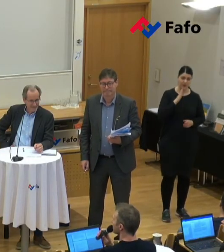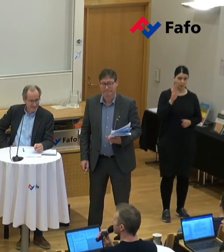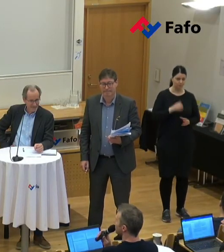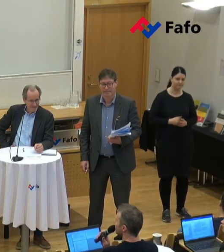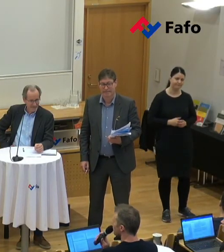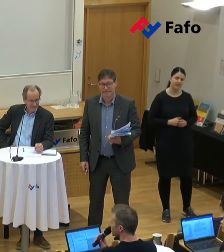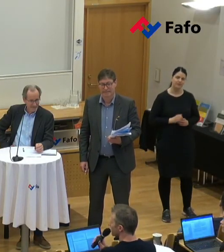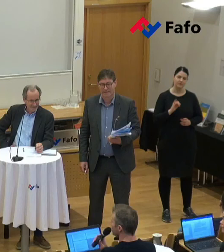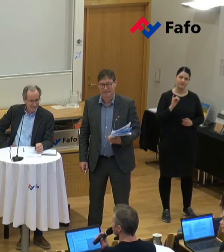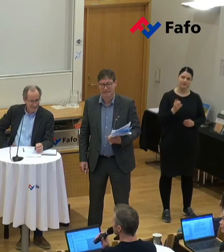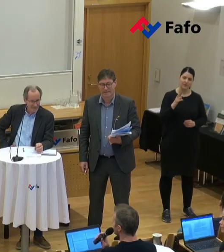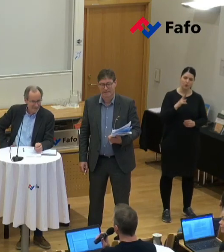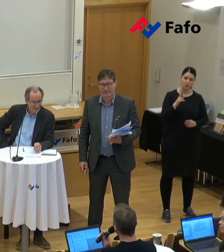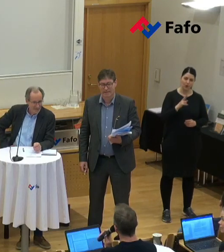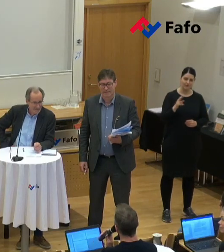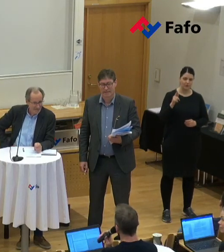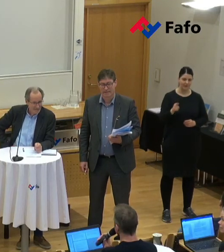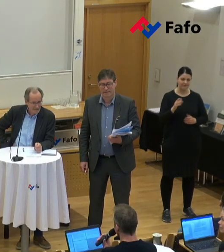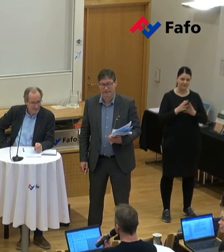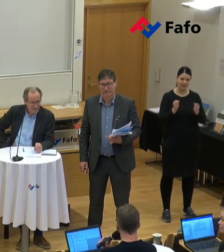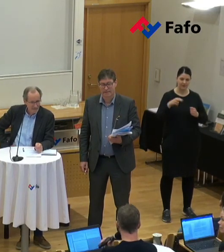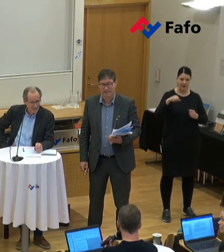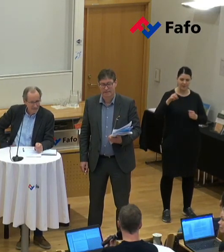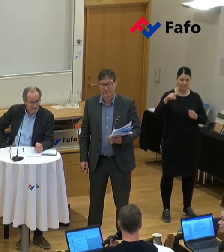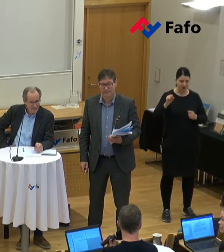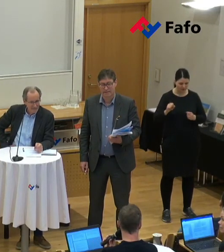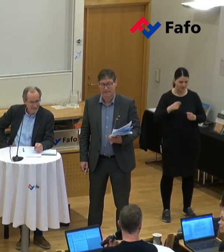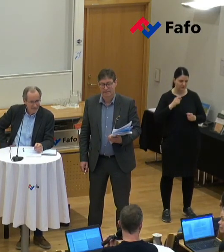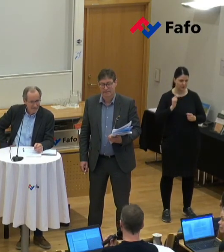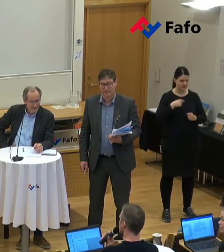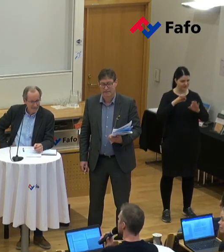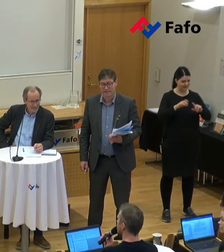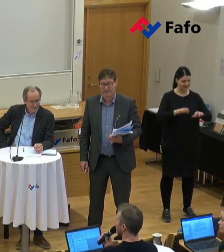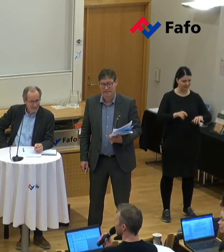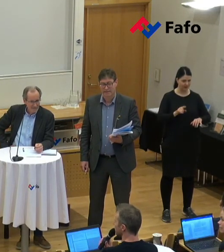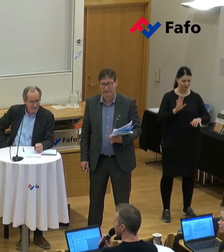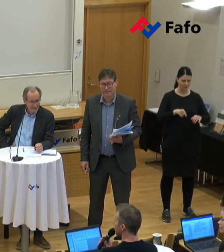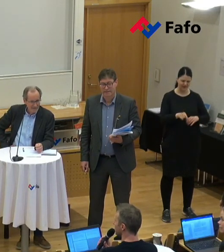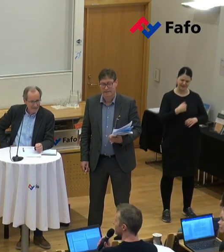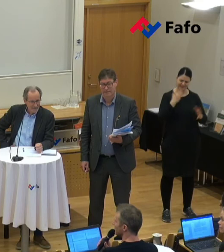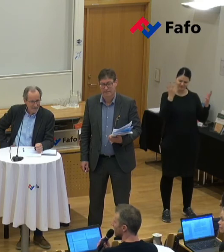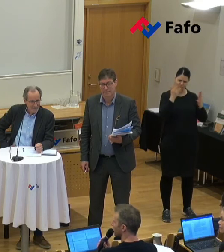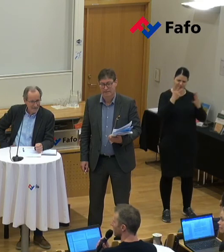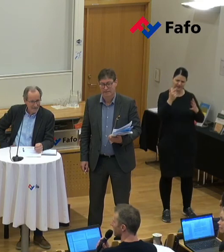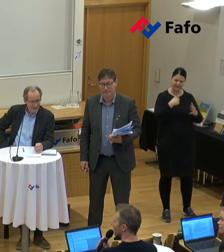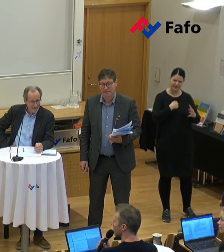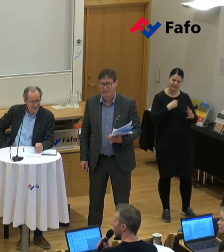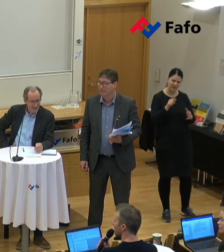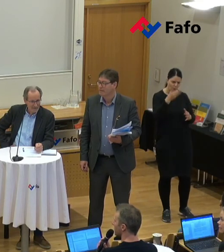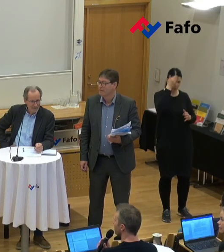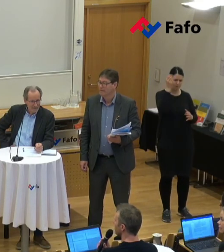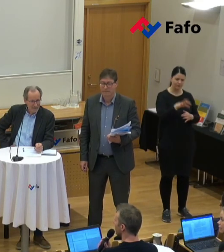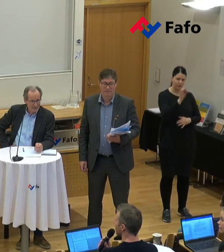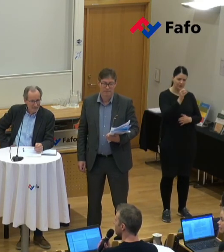Hallo. Jeg er Roald Lund Fleine fra Napa. Jeg skal skrive om det her, og jeg synes det litt forvirrende når jeg leser hovedfunnene i